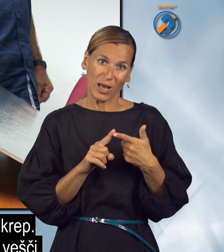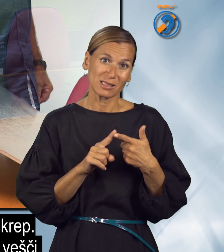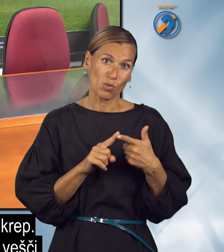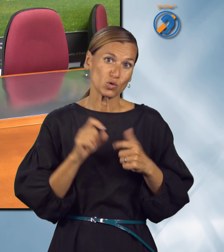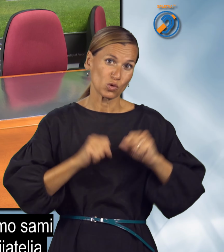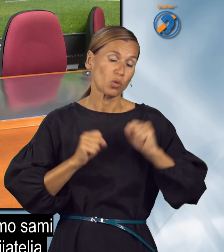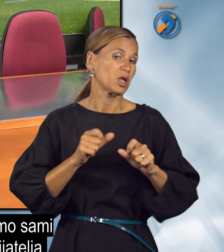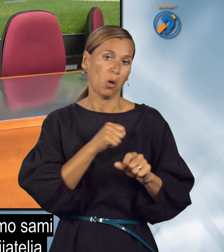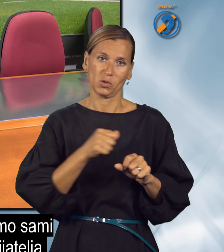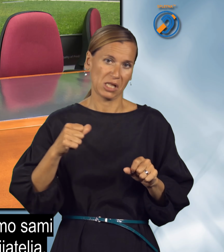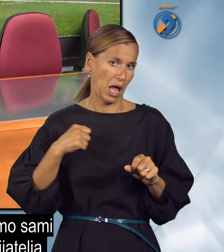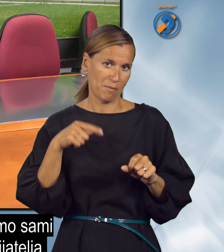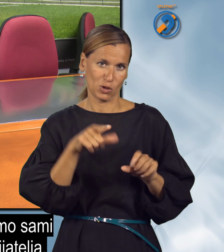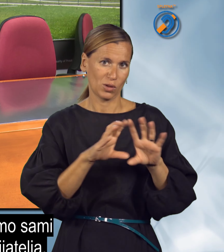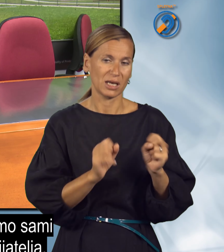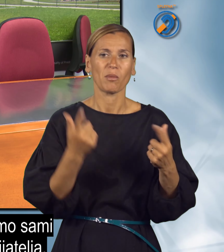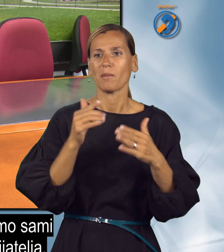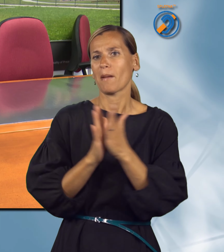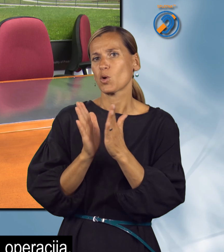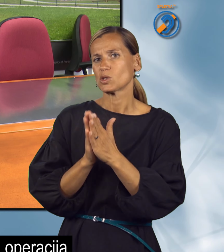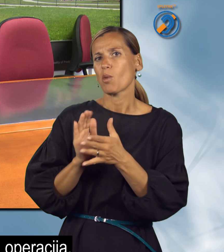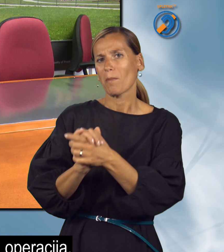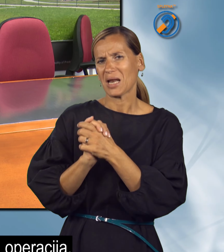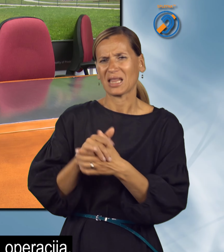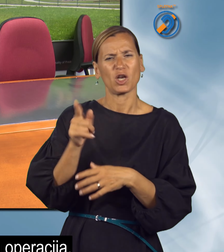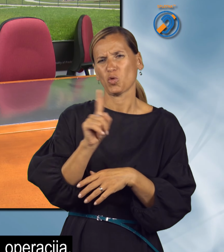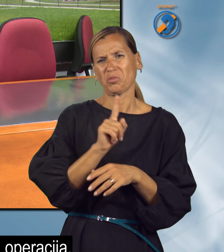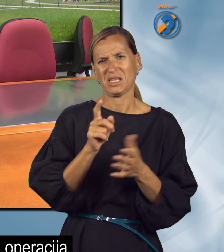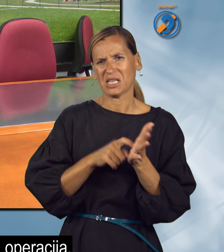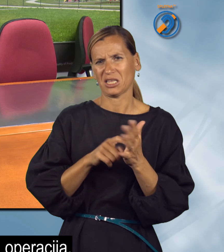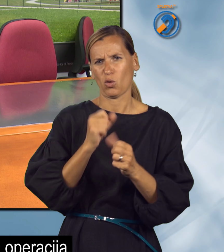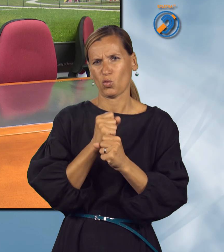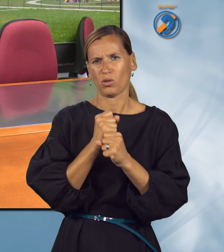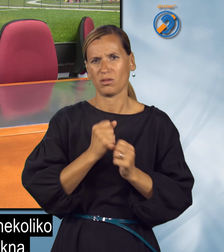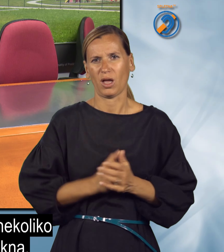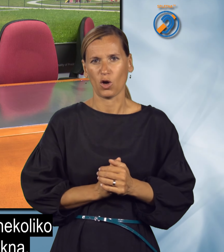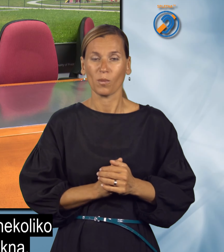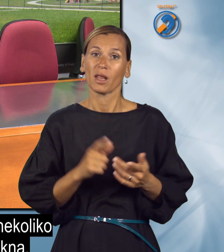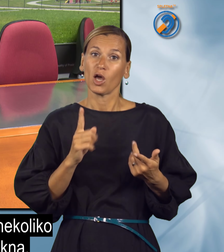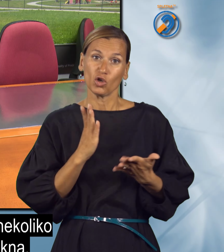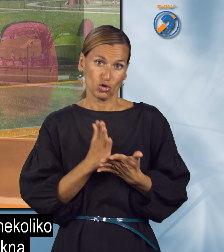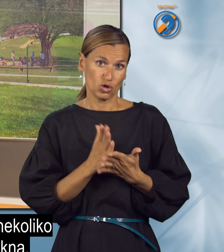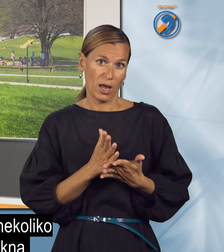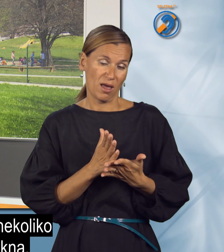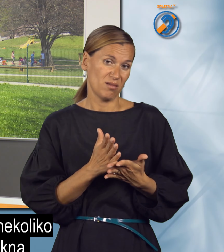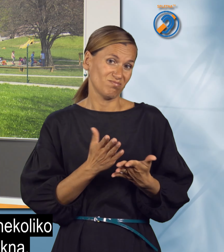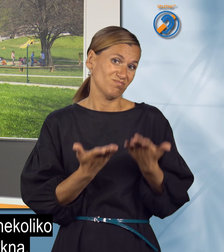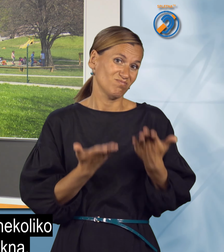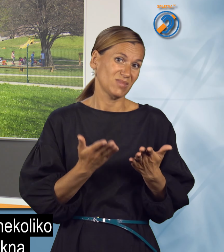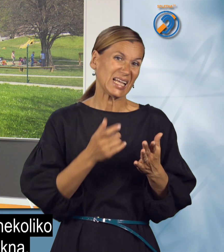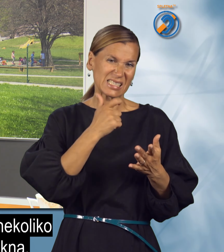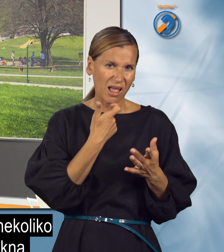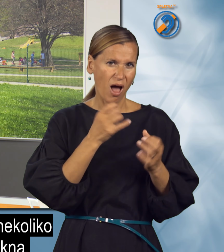malo vešči, lahko sami damo ali poprosimo prijatelja, ker to ni zahtevna operacija. Če imamo že